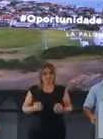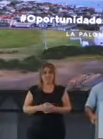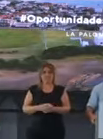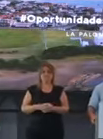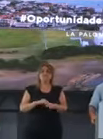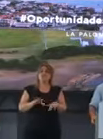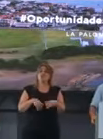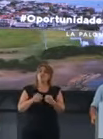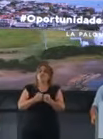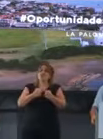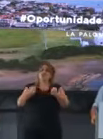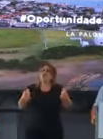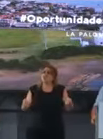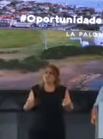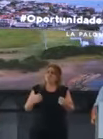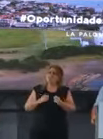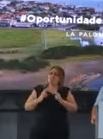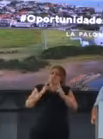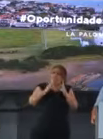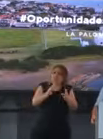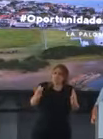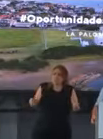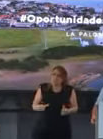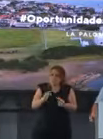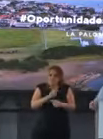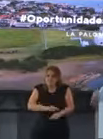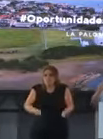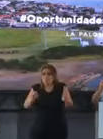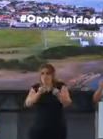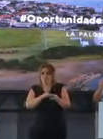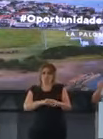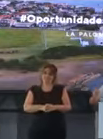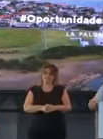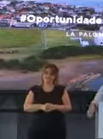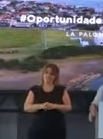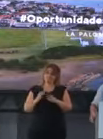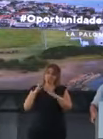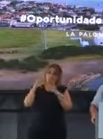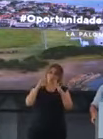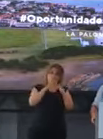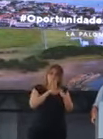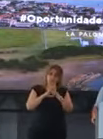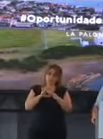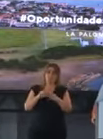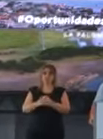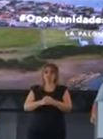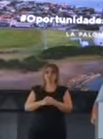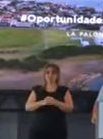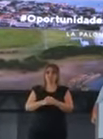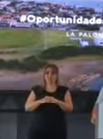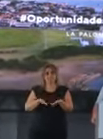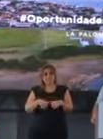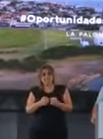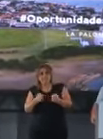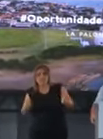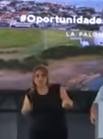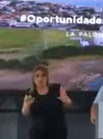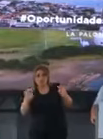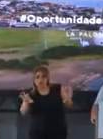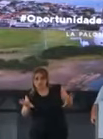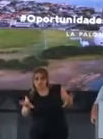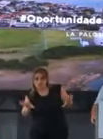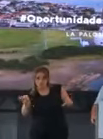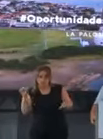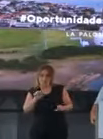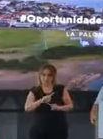Coraje y sentido común. Van a tener que ir entrelazados. El coraje solo no